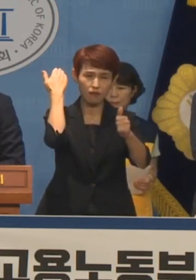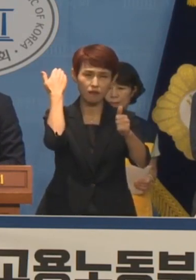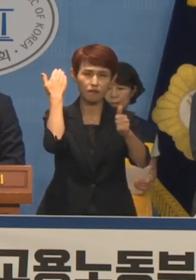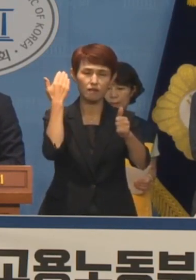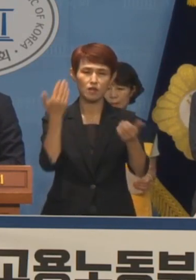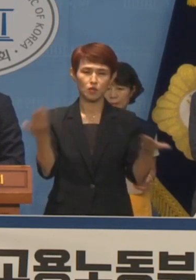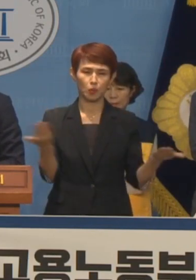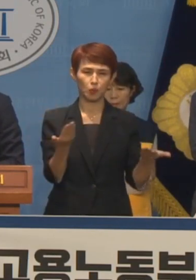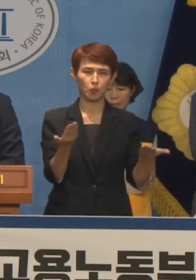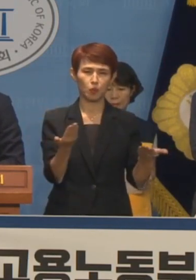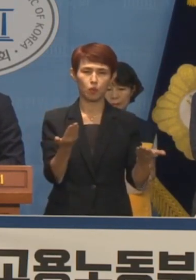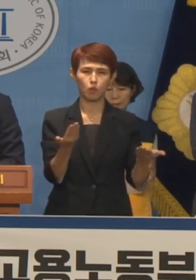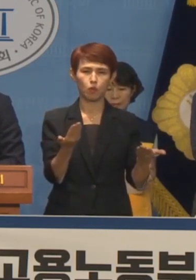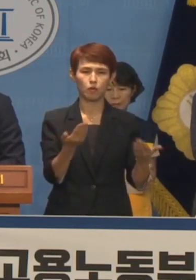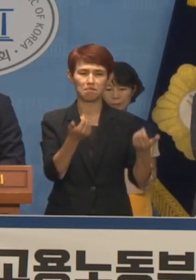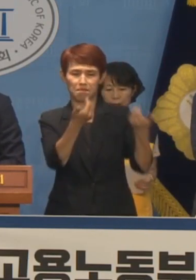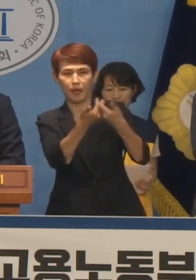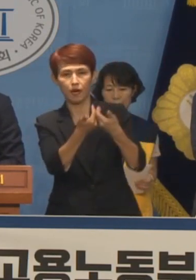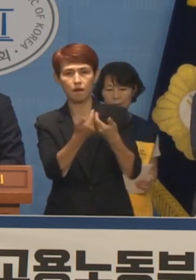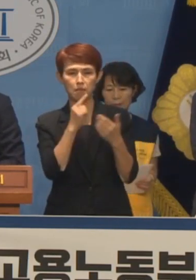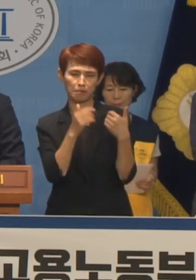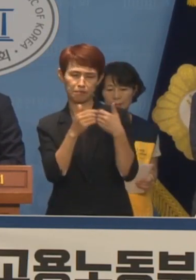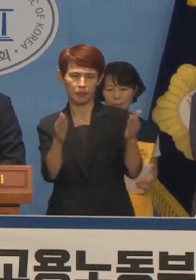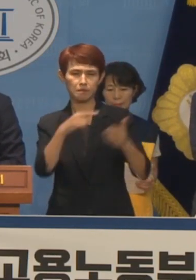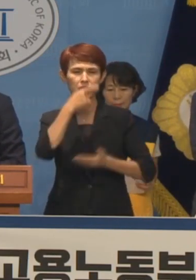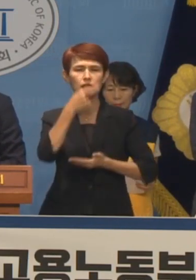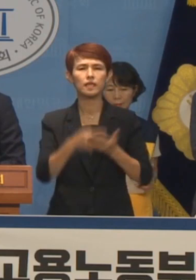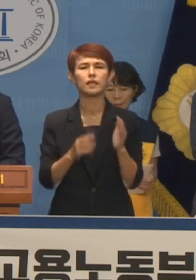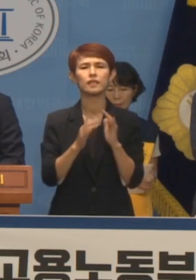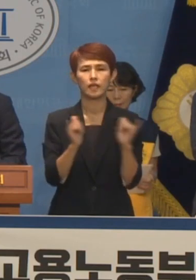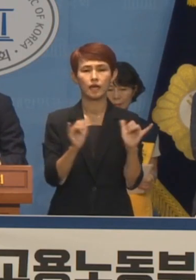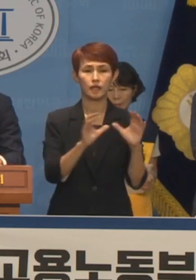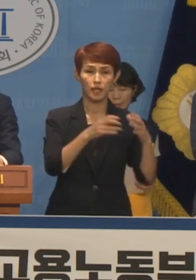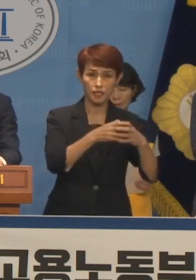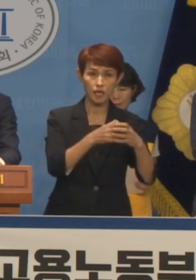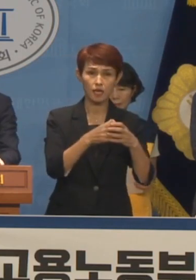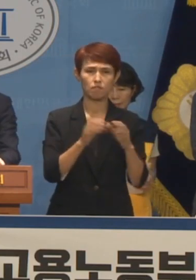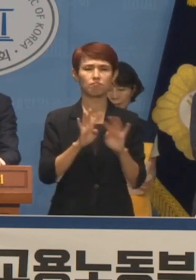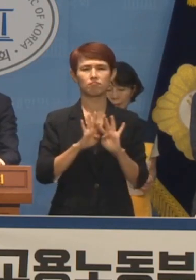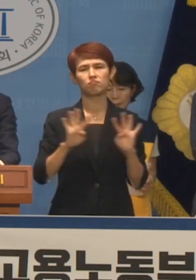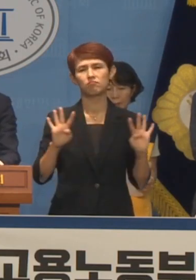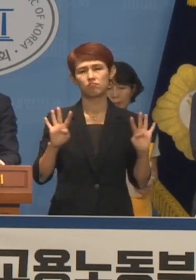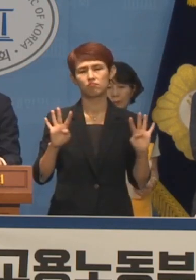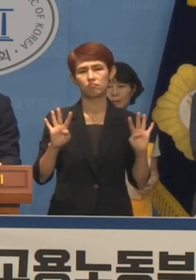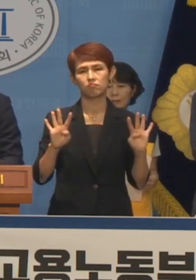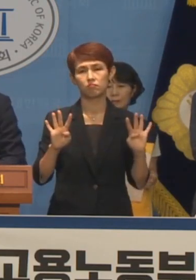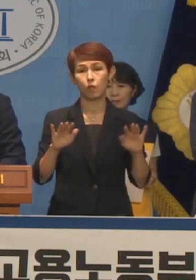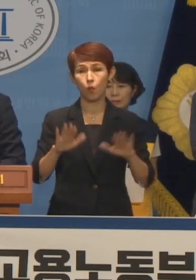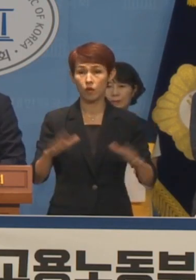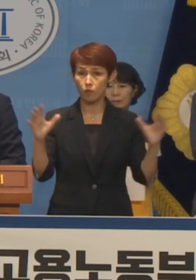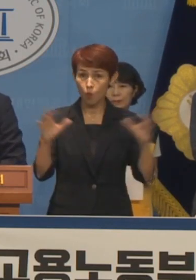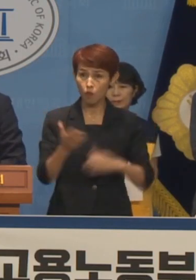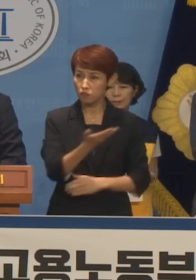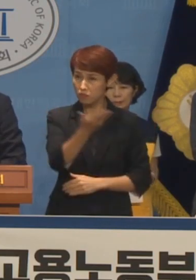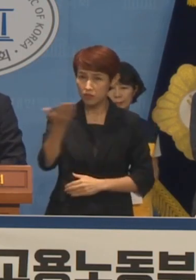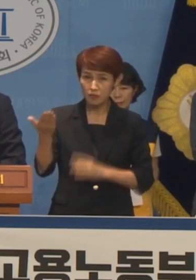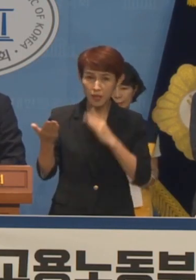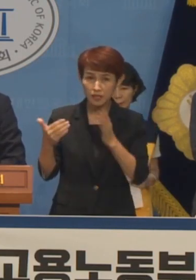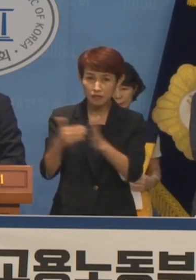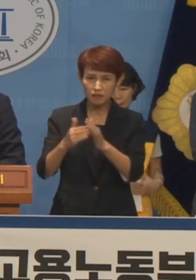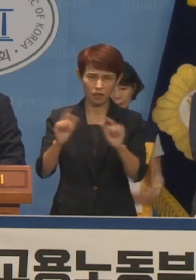반노동, 막말과 관련된 피해 관련 단체들에서 나왔습니다. 오늘 모이신 분들만이